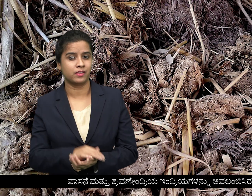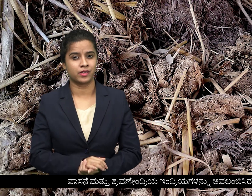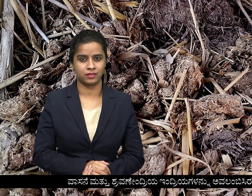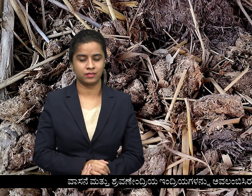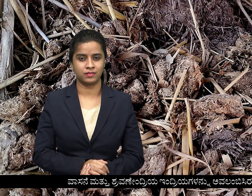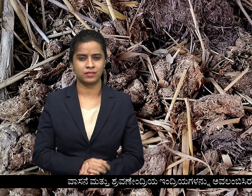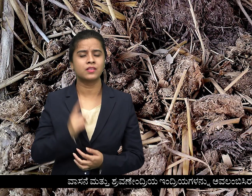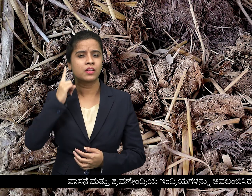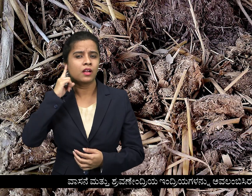ಇಂದ್ರಿಯಗಳನ್ನ ಅವಲಂಬಿಸಿರುತ್ತಾರೆ.